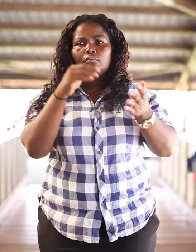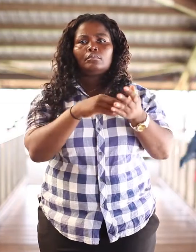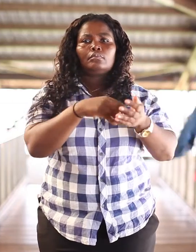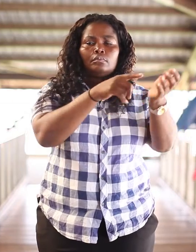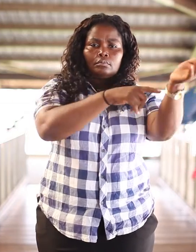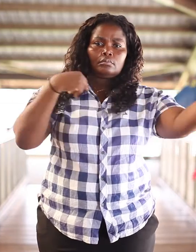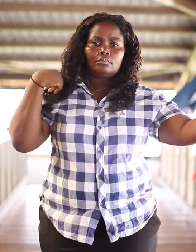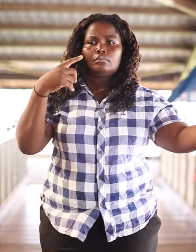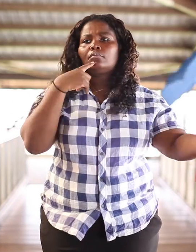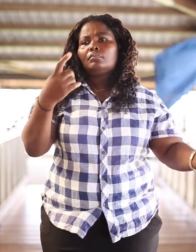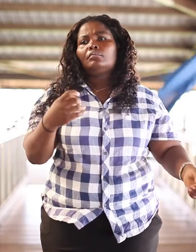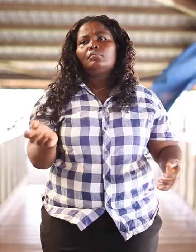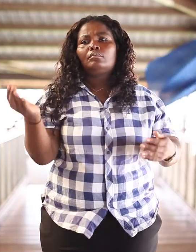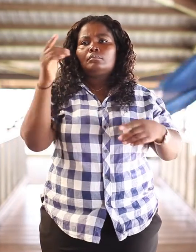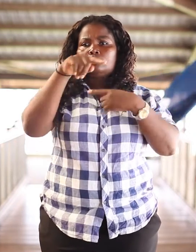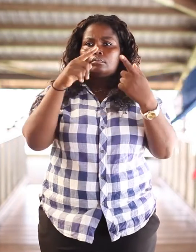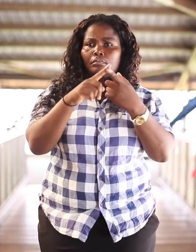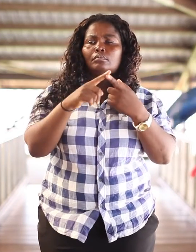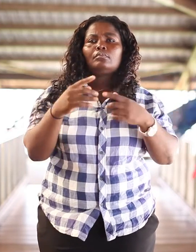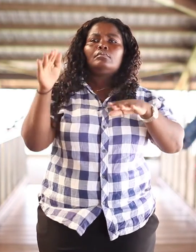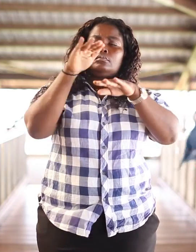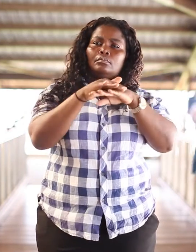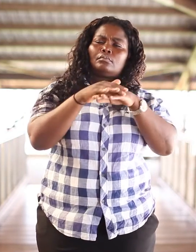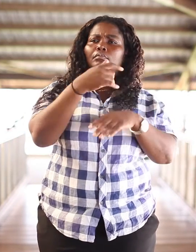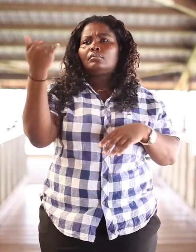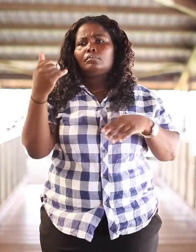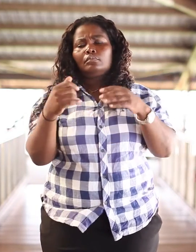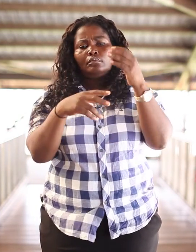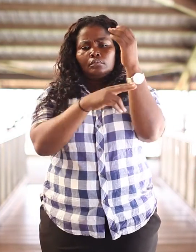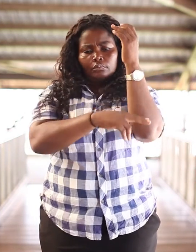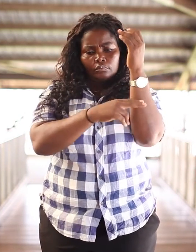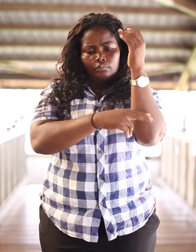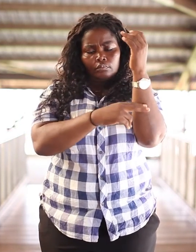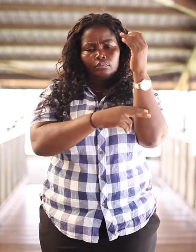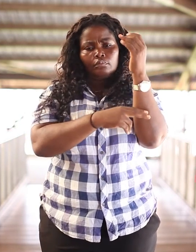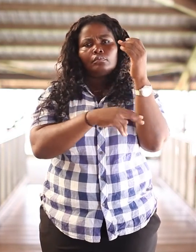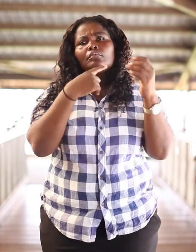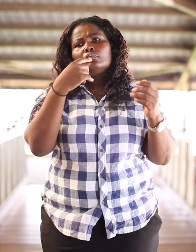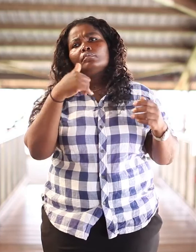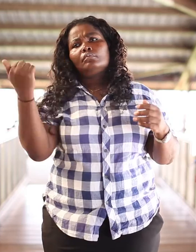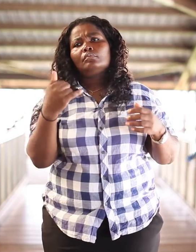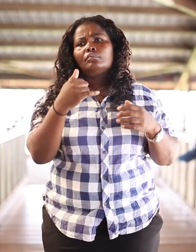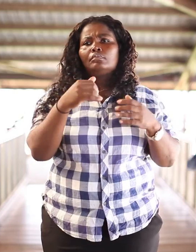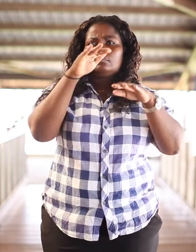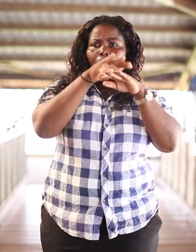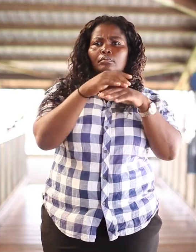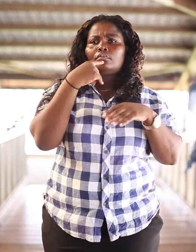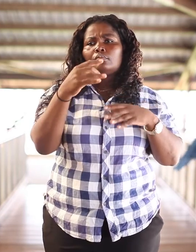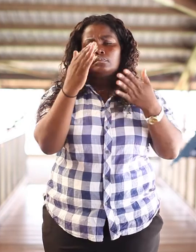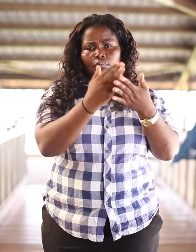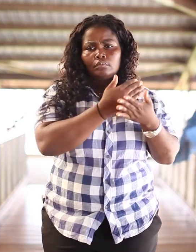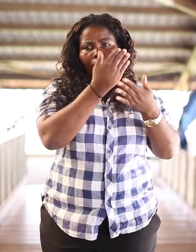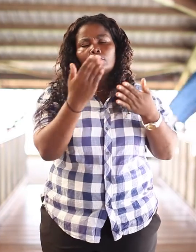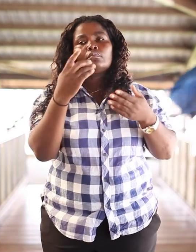Cuando subieron al podio y empezó a sonar el himno de Estados Unidos, ambos jugaron la cabeza